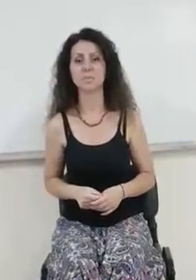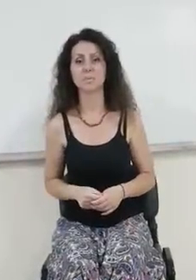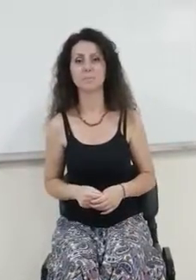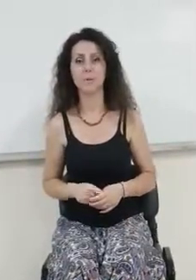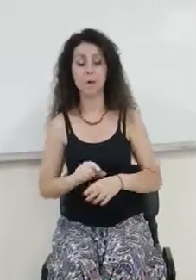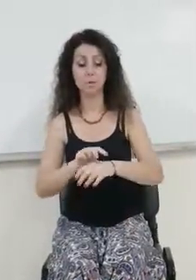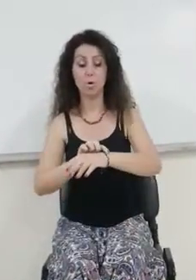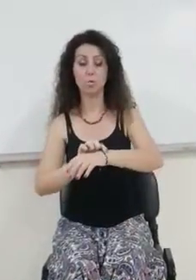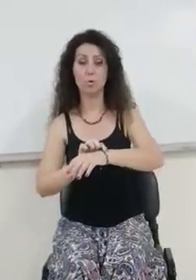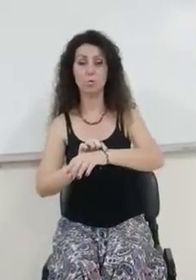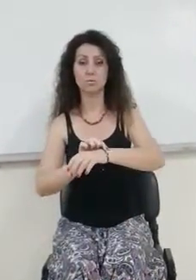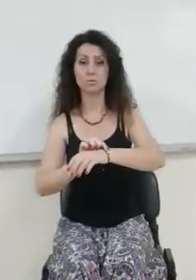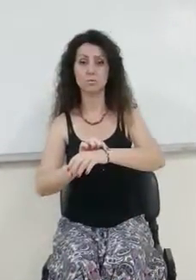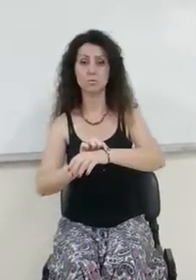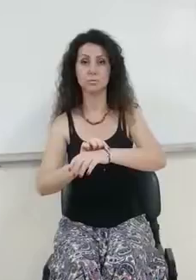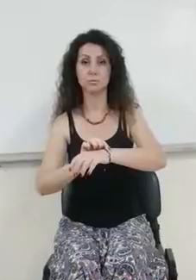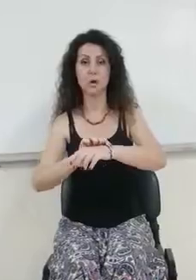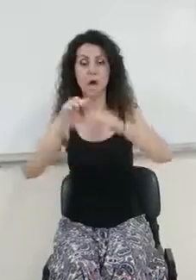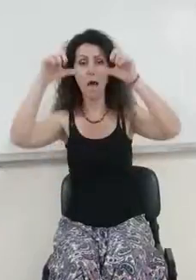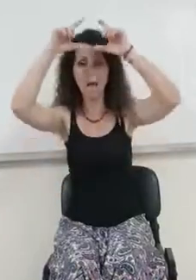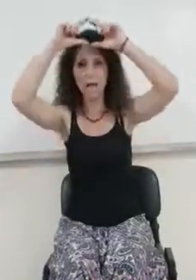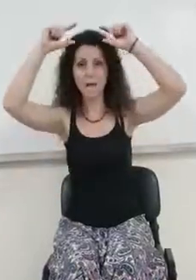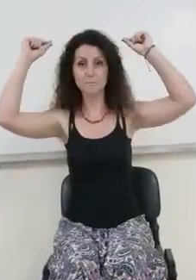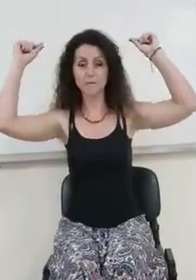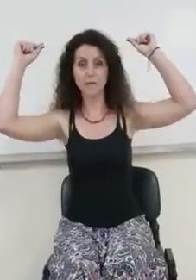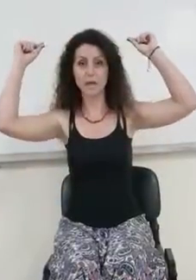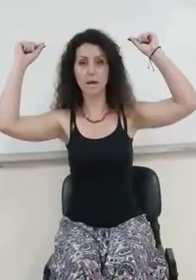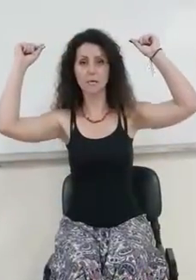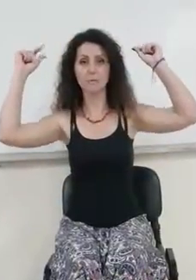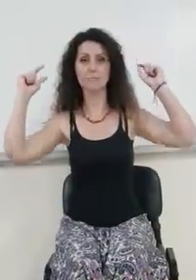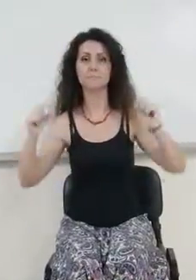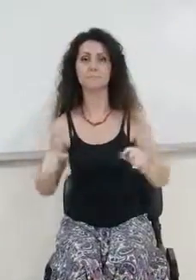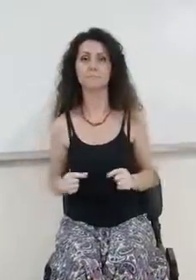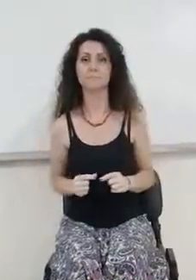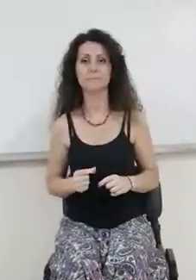Doktor, Hemşire, Diş Hekimi,